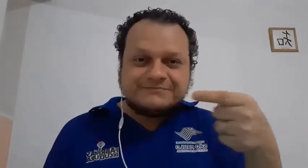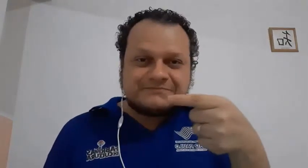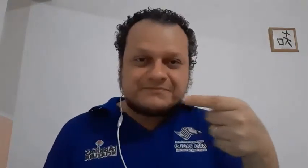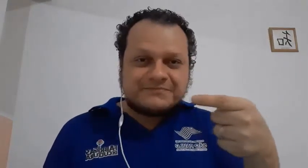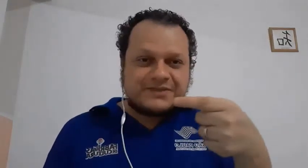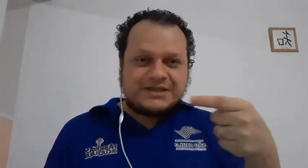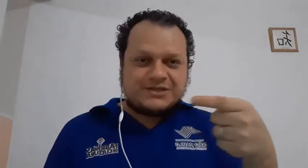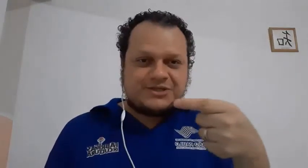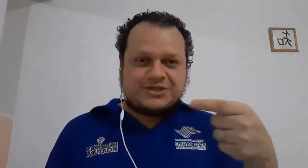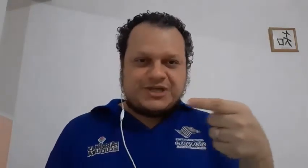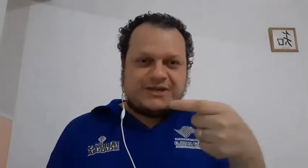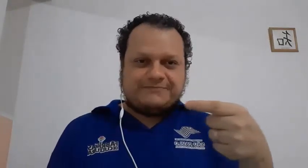G.